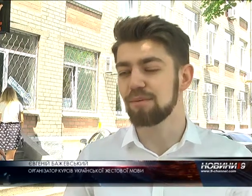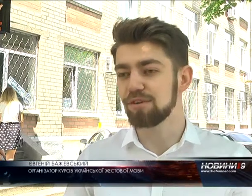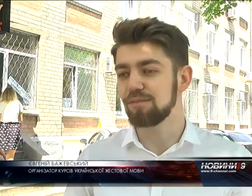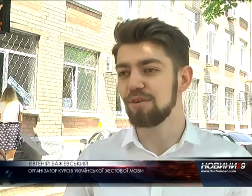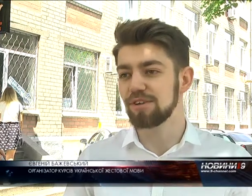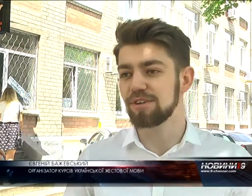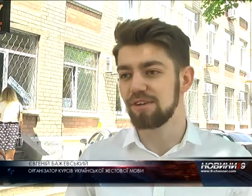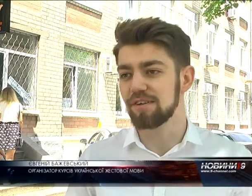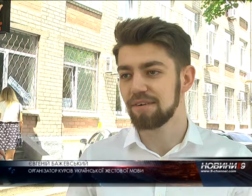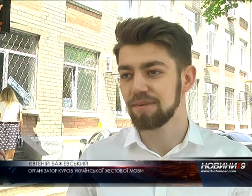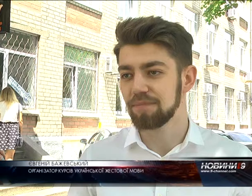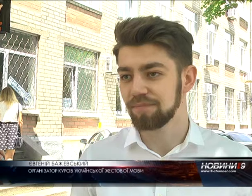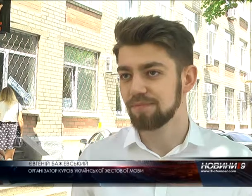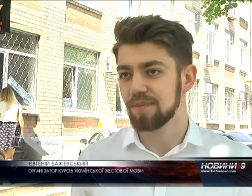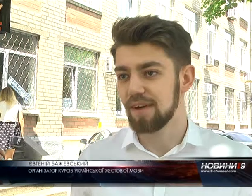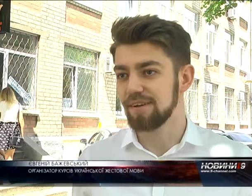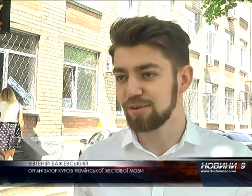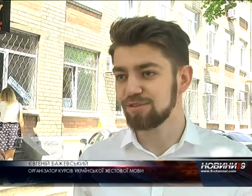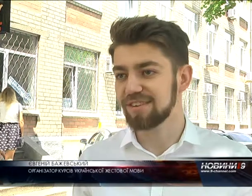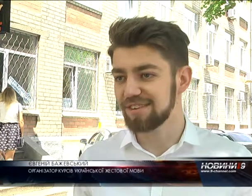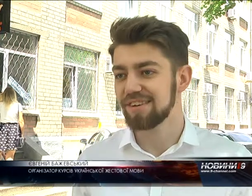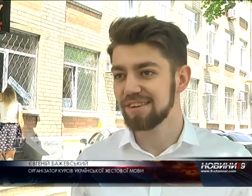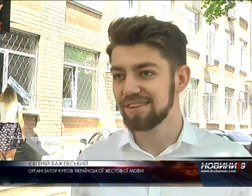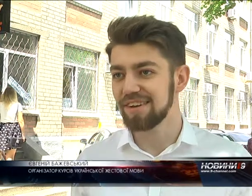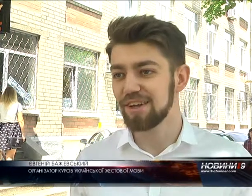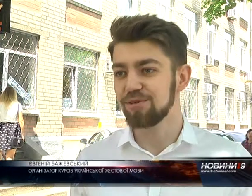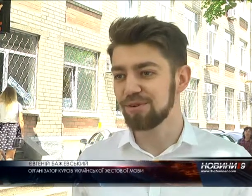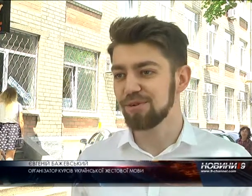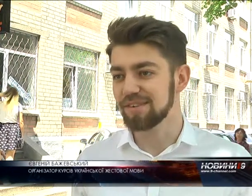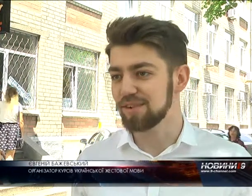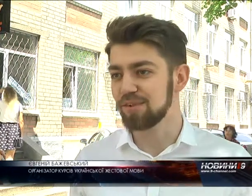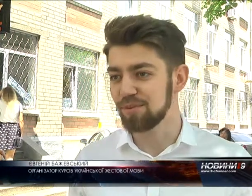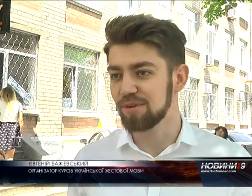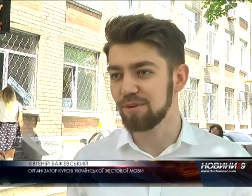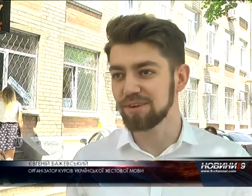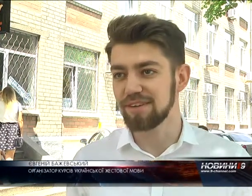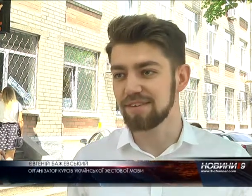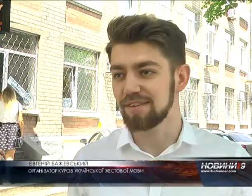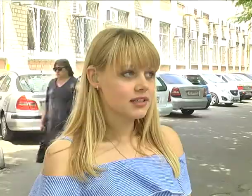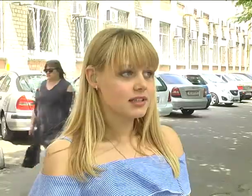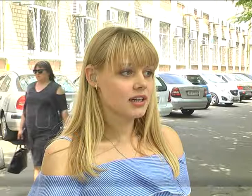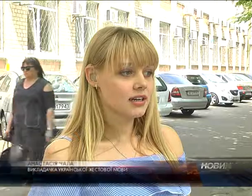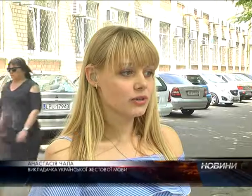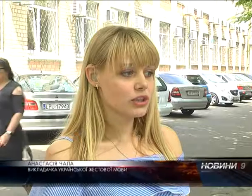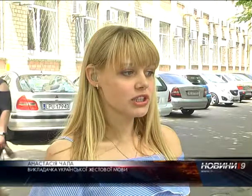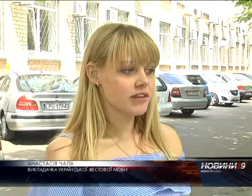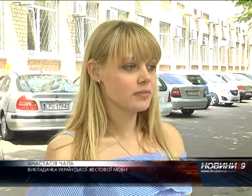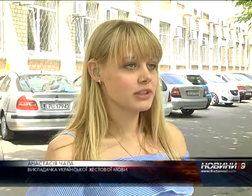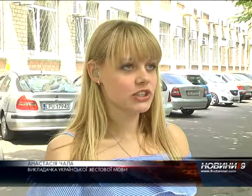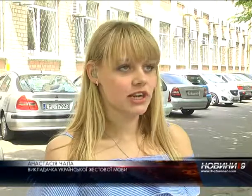більше мільйона чоловік. Це вже солідна аудиторія, з якою можна пообщатися. Когда глухой человек приезжает